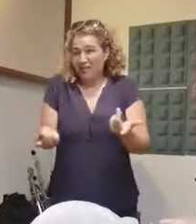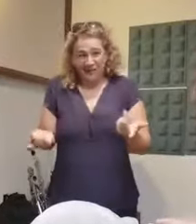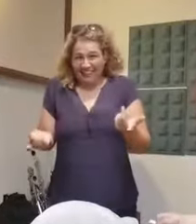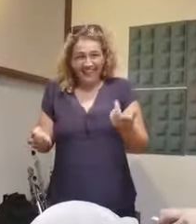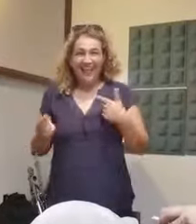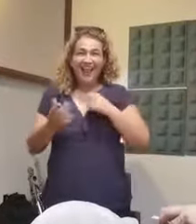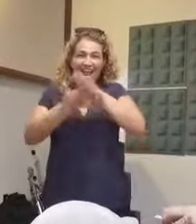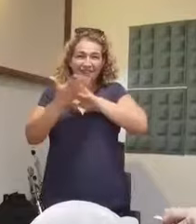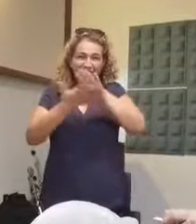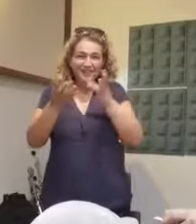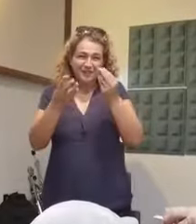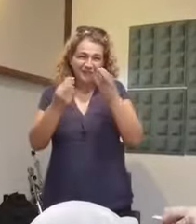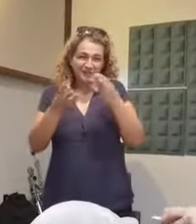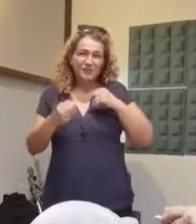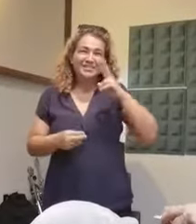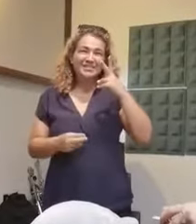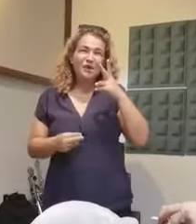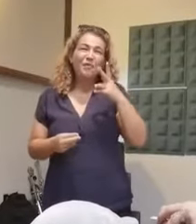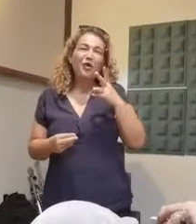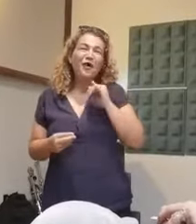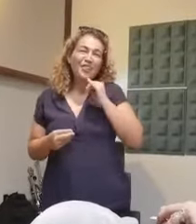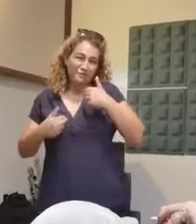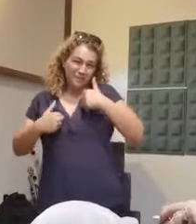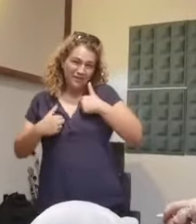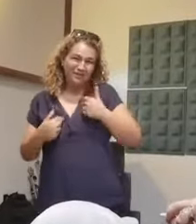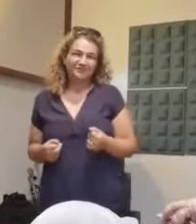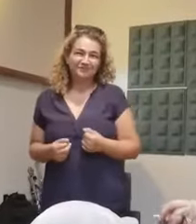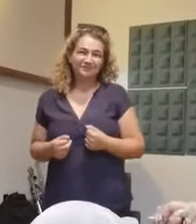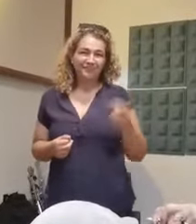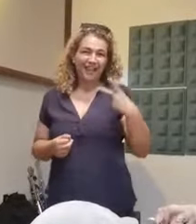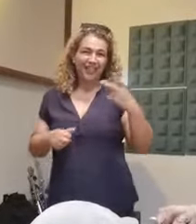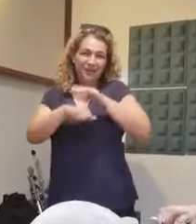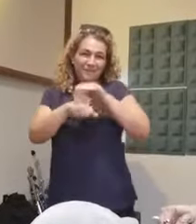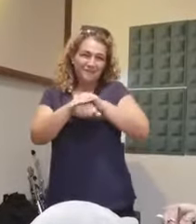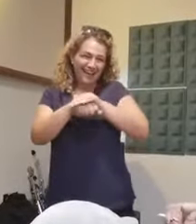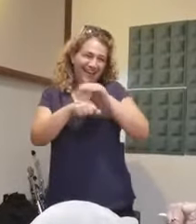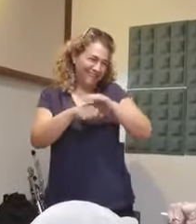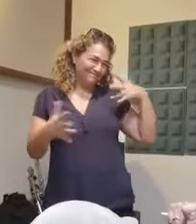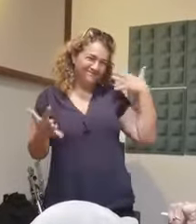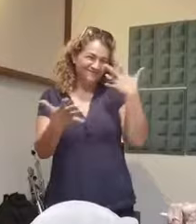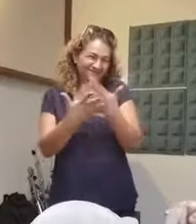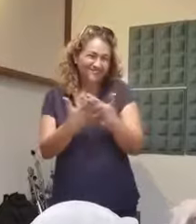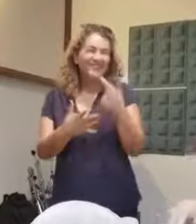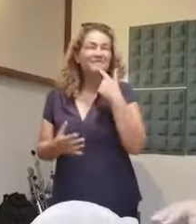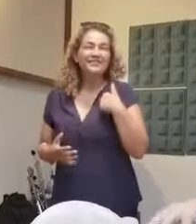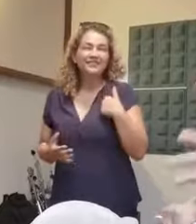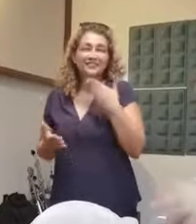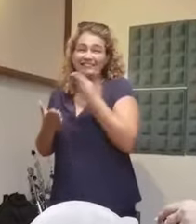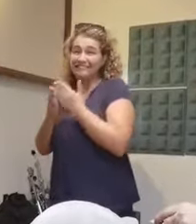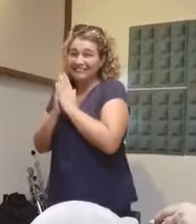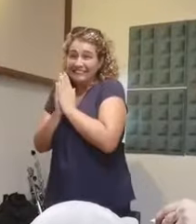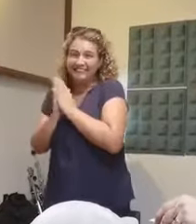idioma, su segundo idioma. Entonces, nada, le dije que somos amigas desde muy pequeñita, que si quería